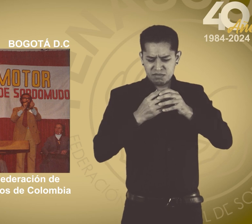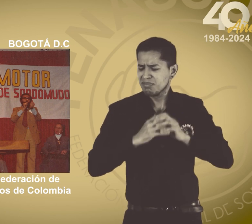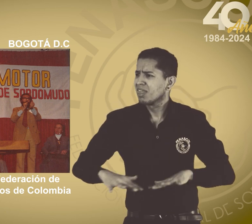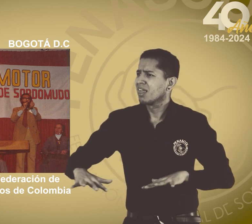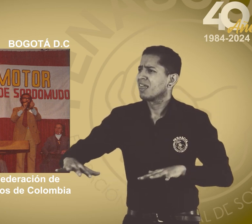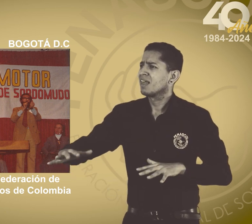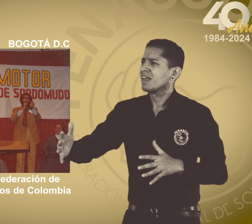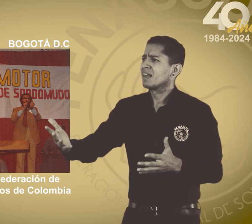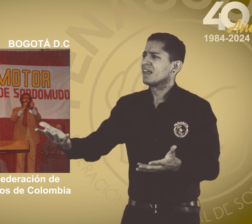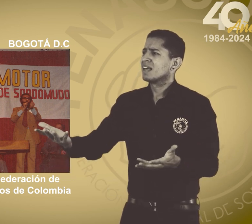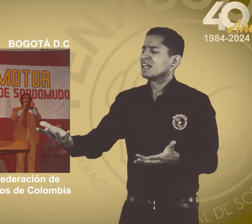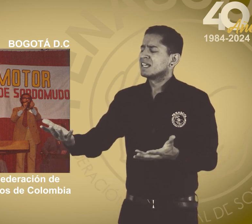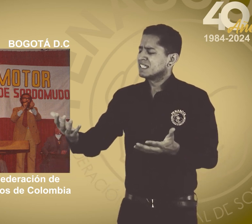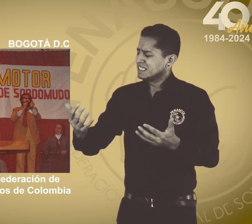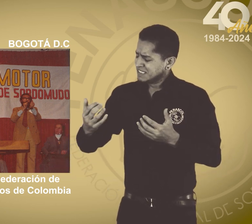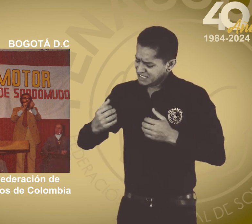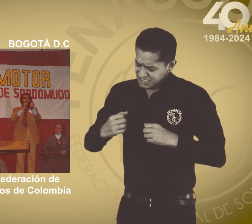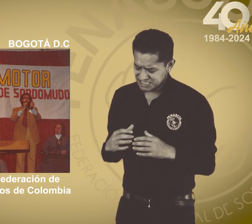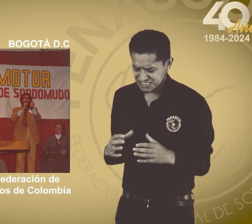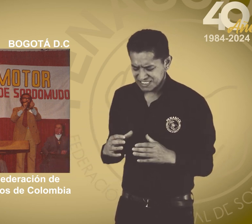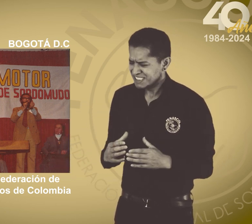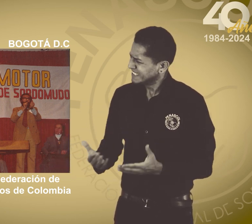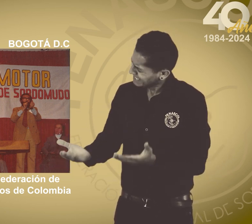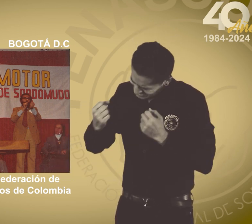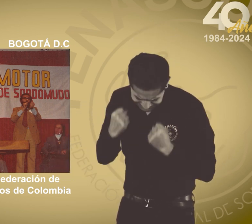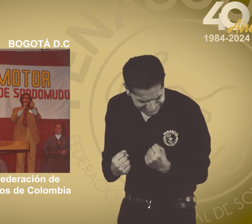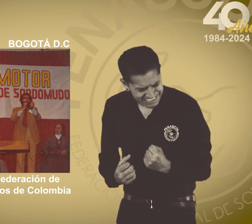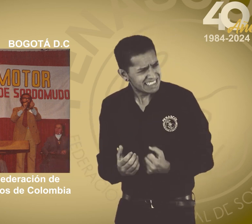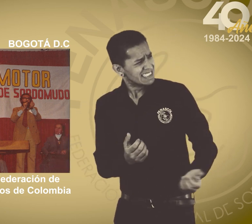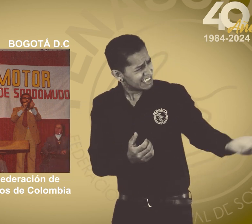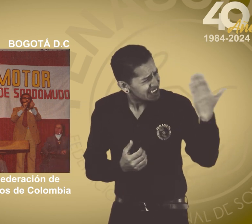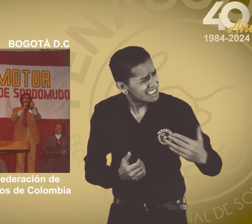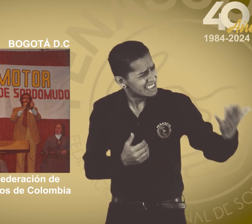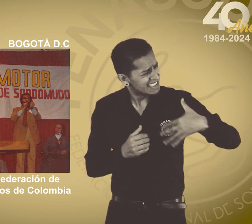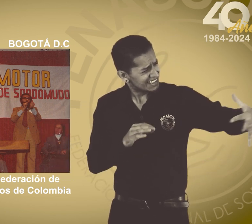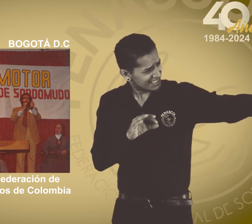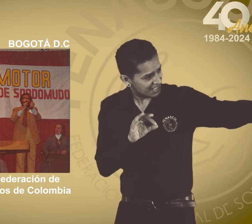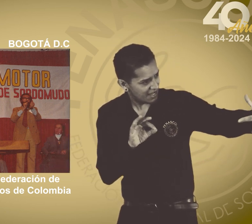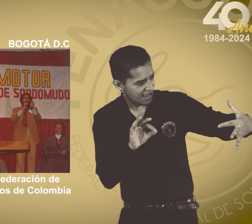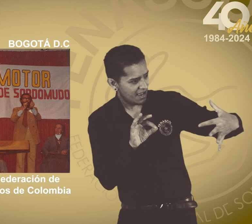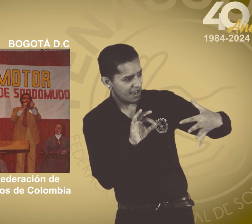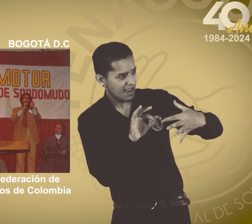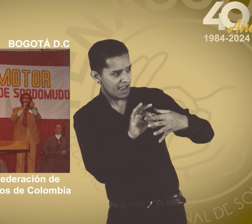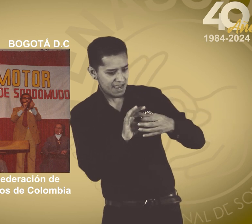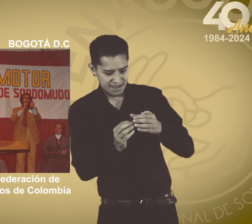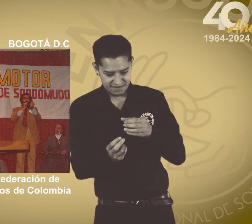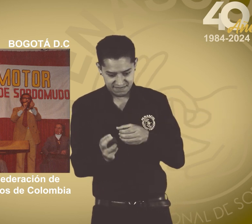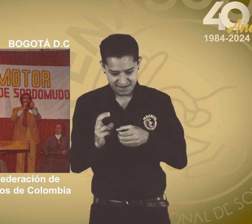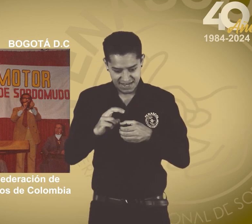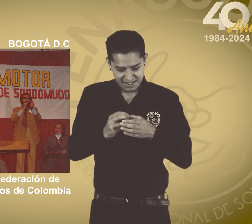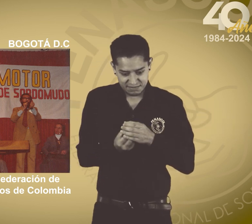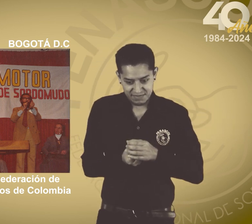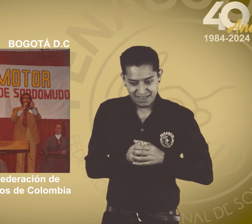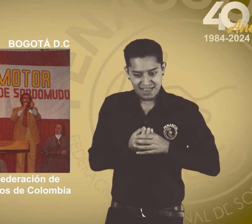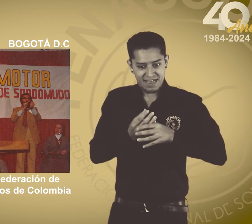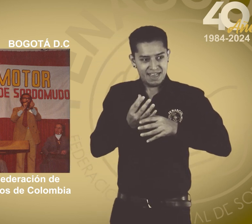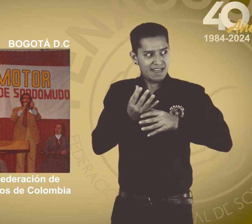Intento fallido. No, no desistir, intentemos de nuevo. Somos fuertes, vamos,